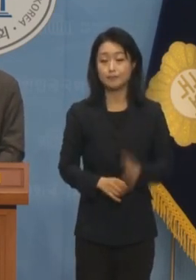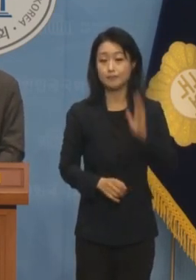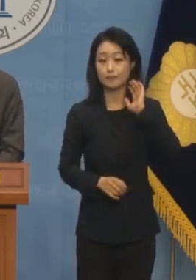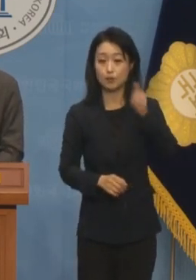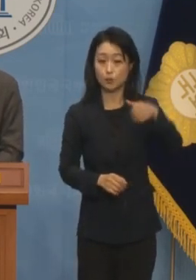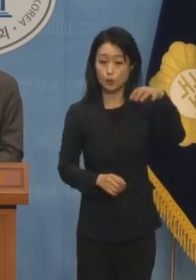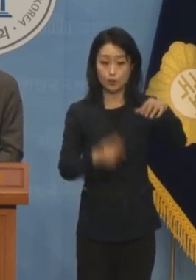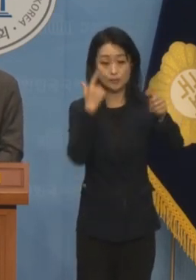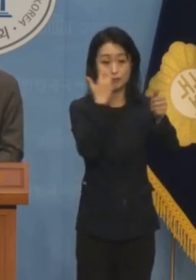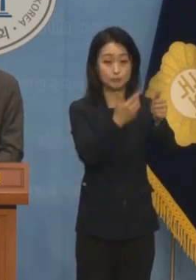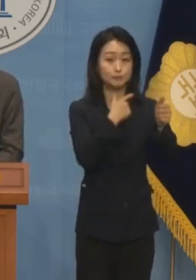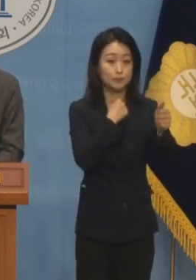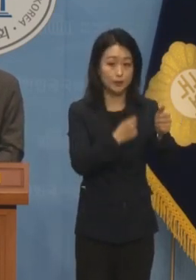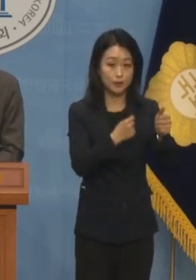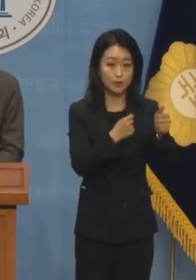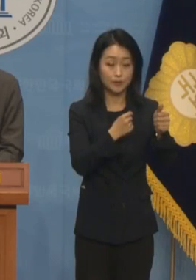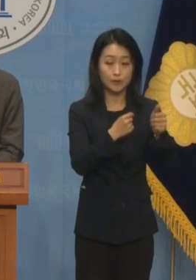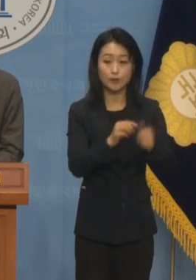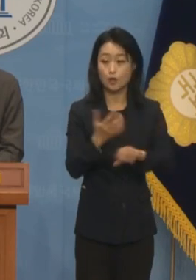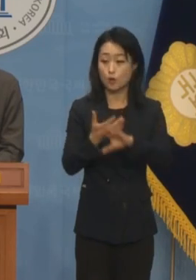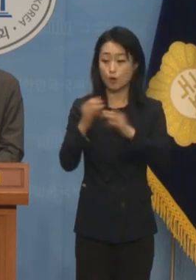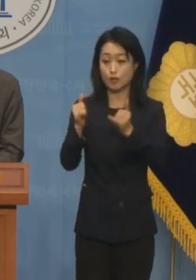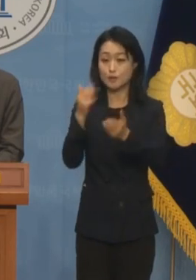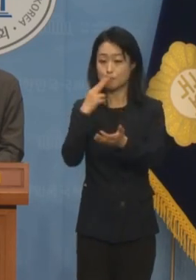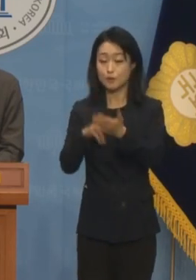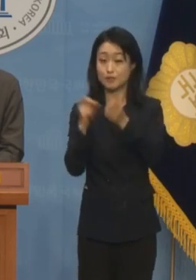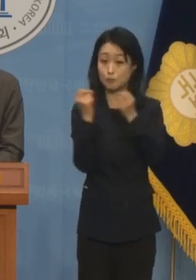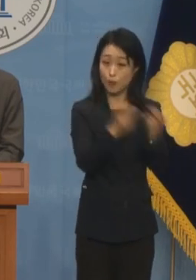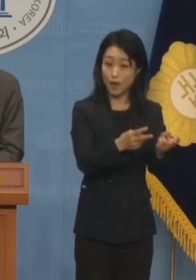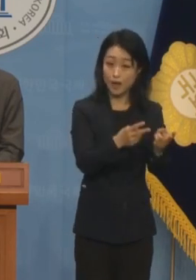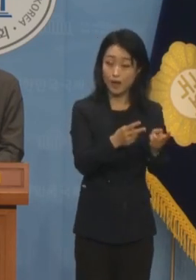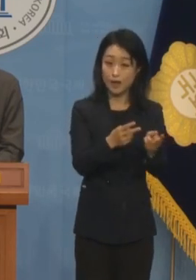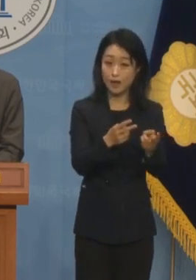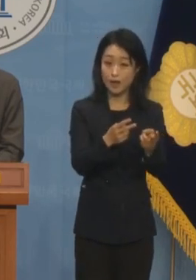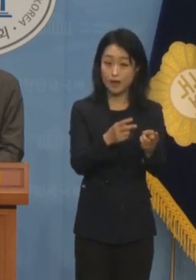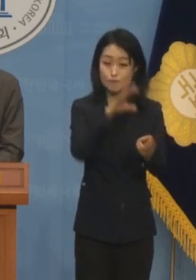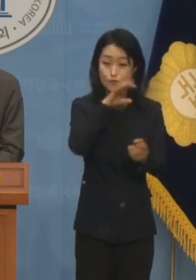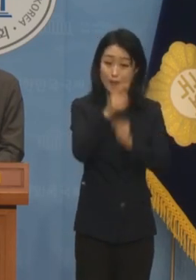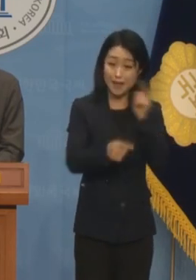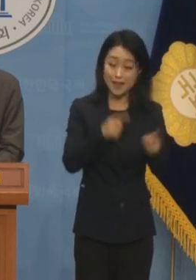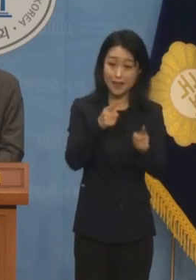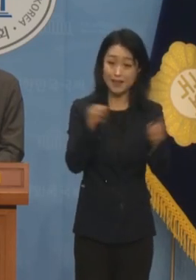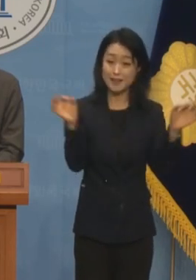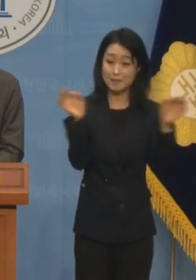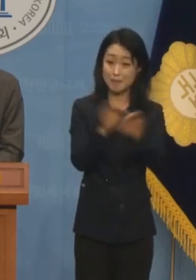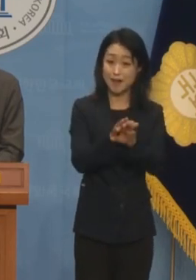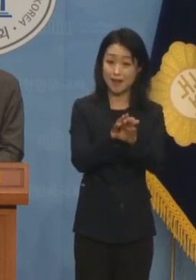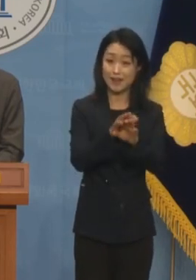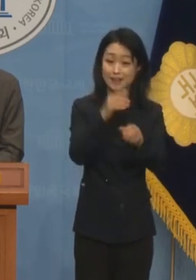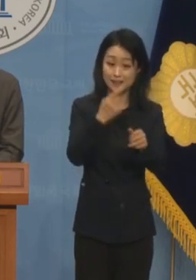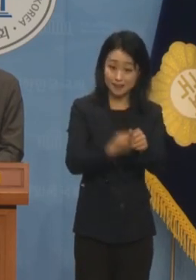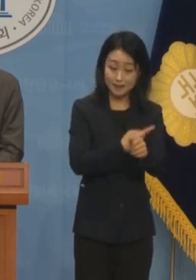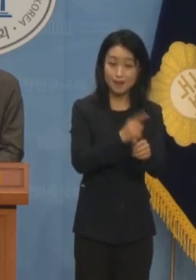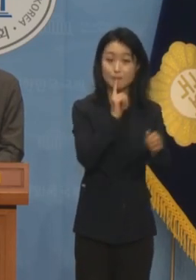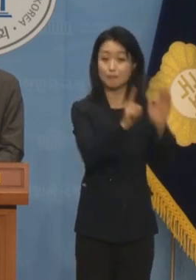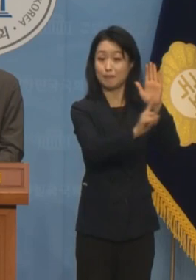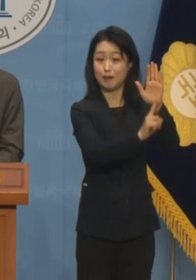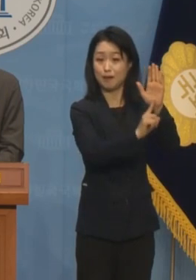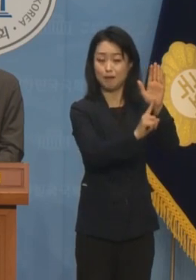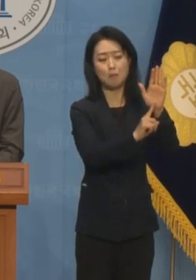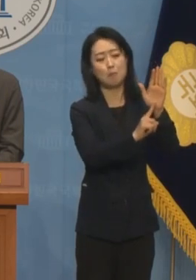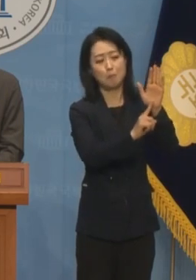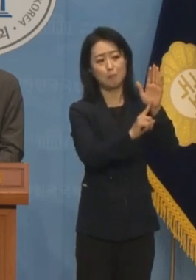대통령실에 묻고 싶습니다. 외국에서 보내던 편지가 오지 않는 것까지 소상히 신경 쓰고 있는데